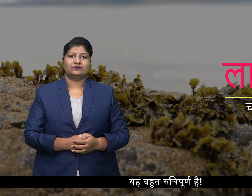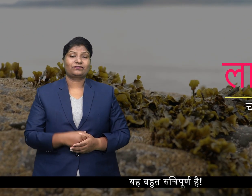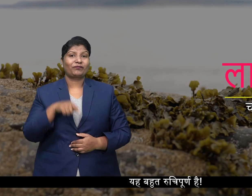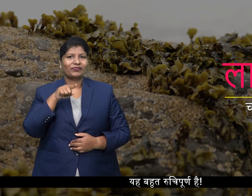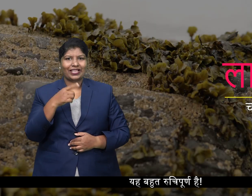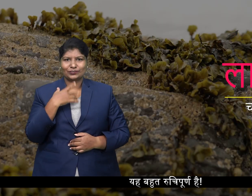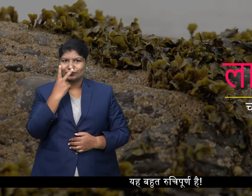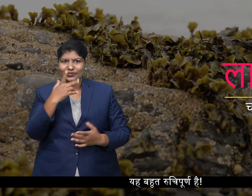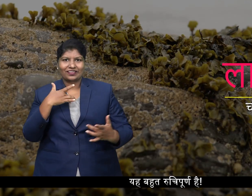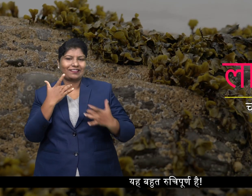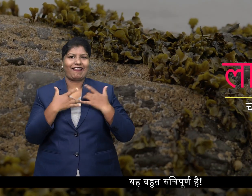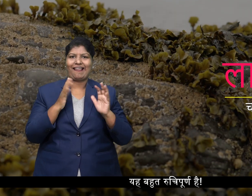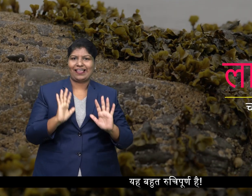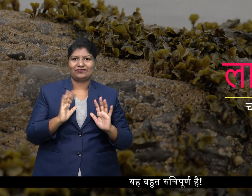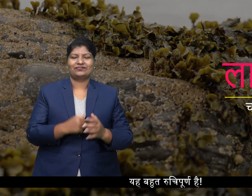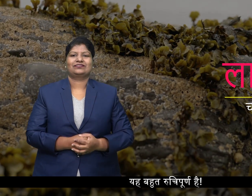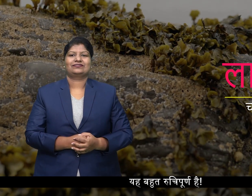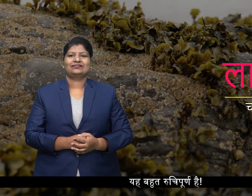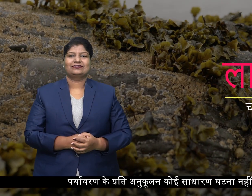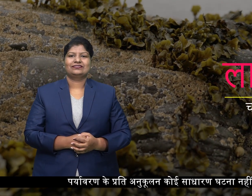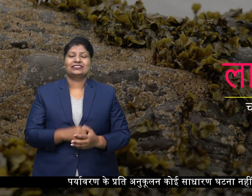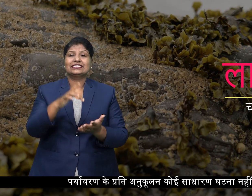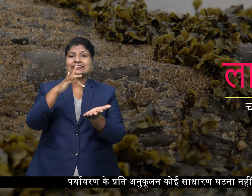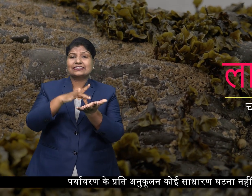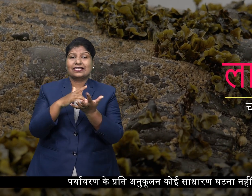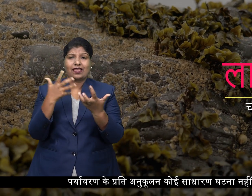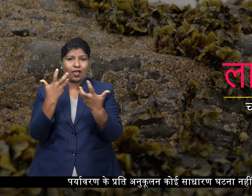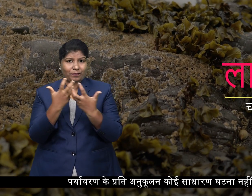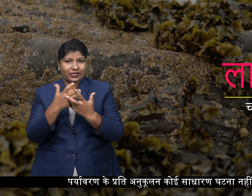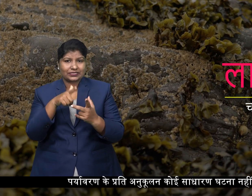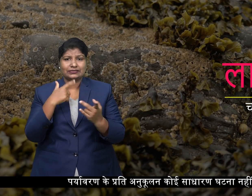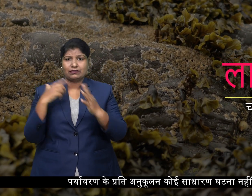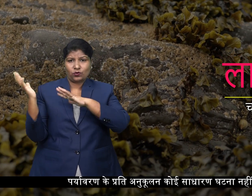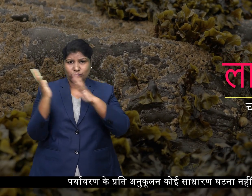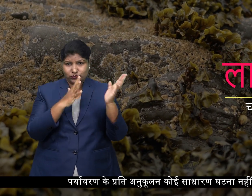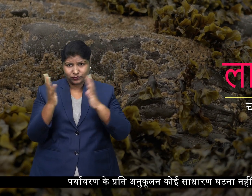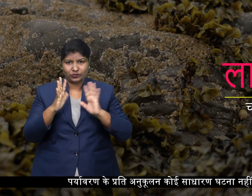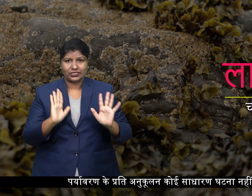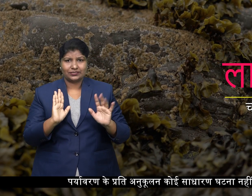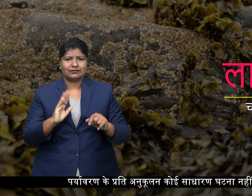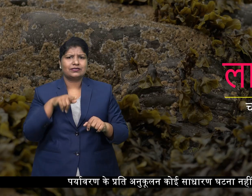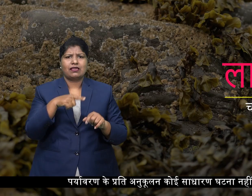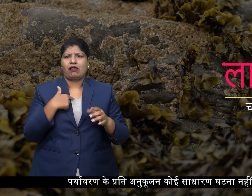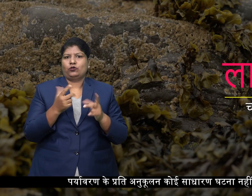यह बहुत रुचिपूर्ण है। पर्यावरण के प्रति अनुकूलन कोई साधारण घटना नहीं